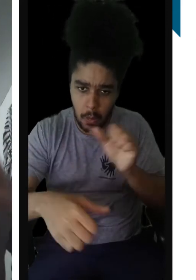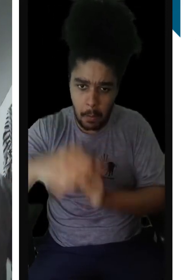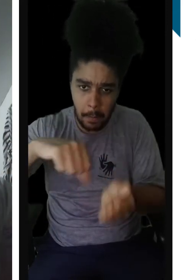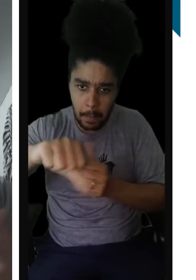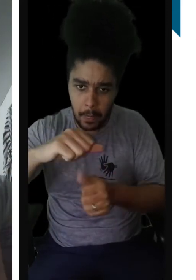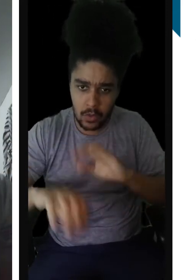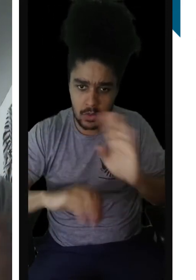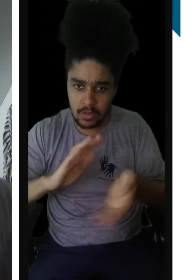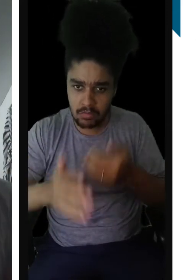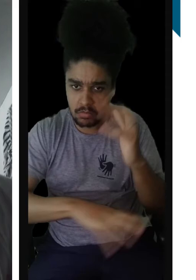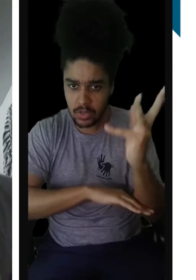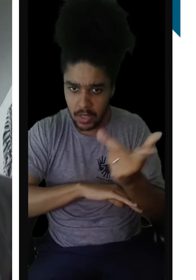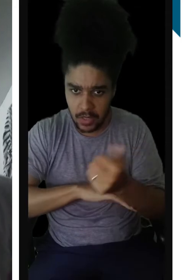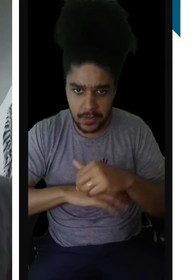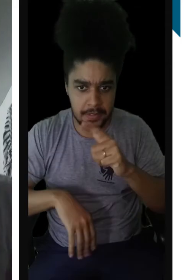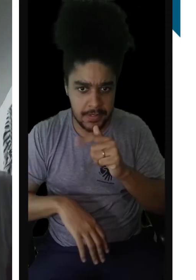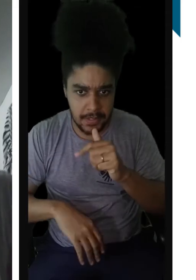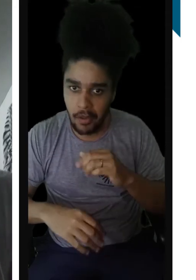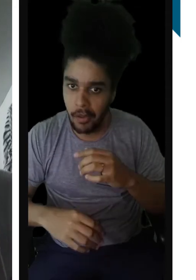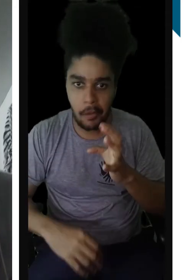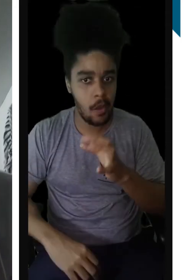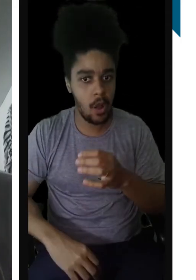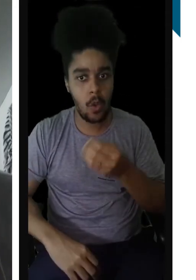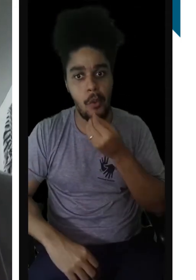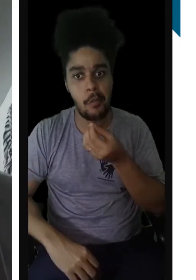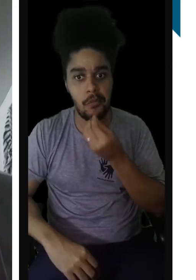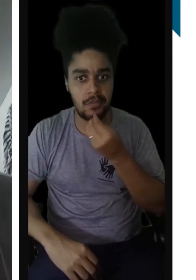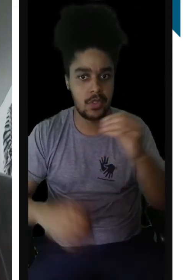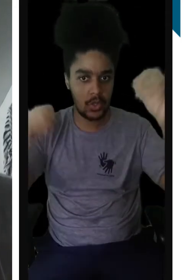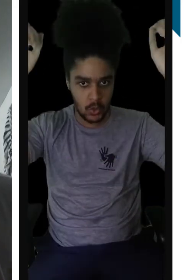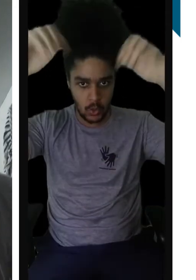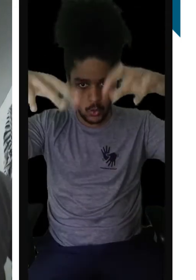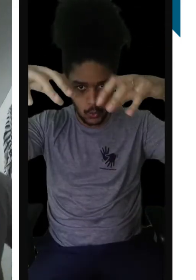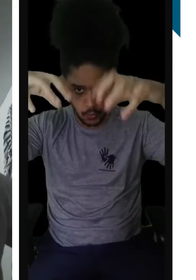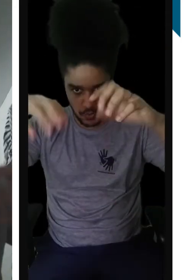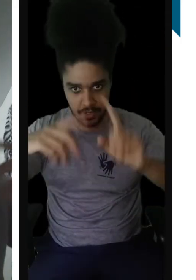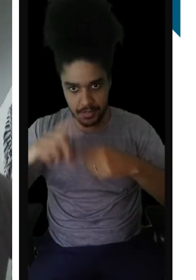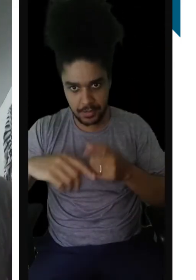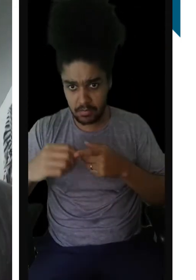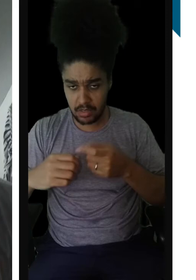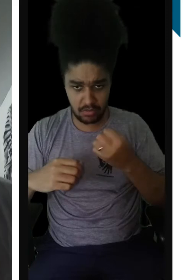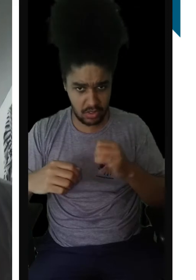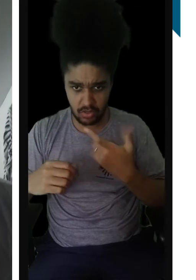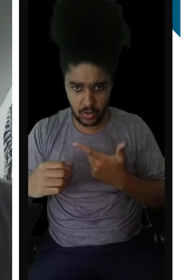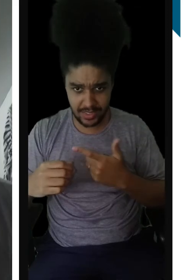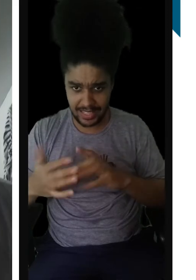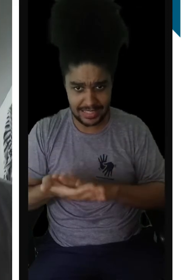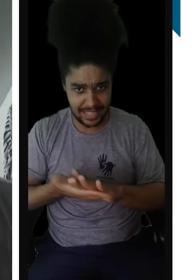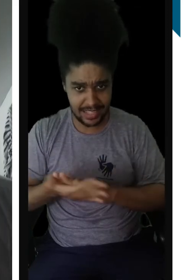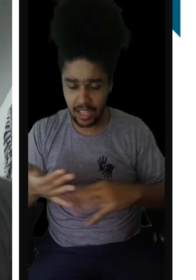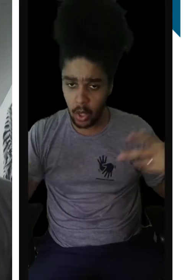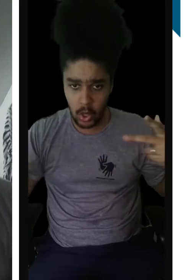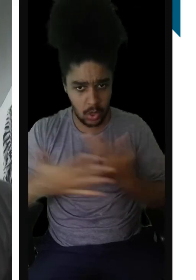altera toda a natureza do rio e é óbvio, quando chover, mesmo que não tivesse lixo nos